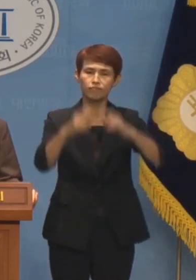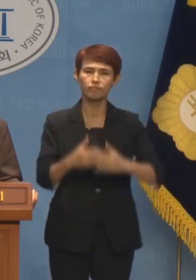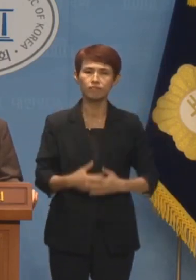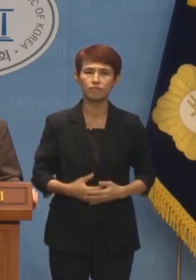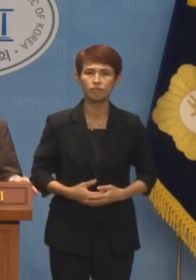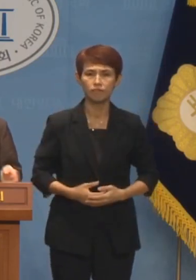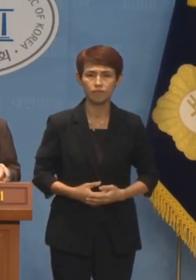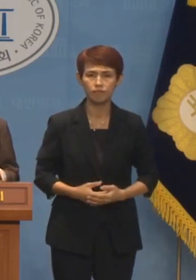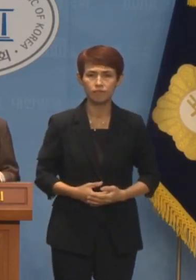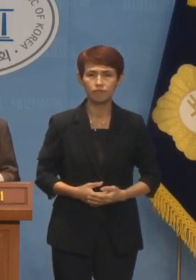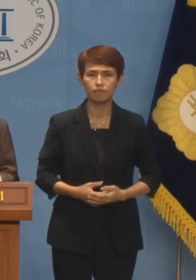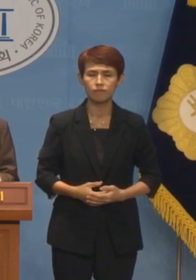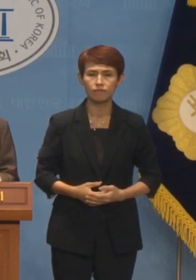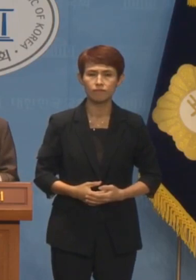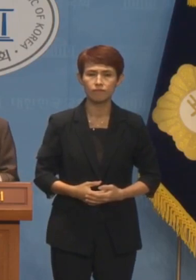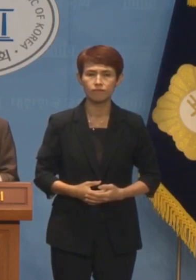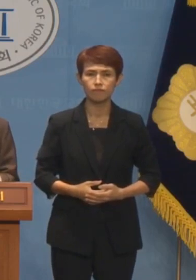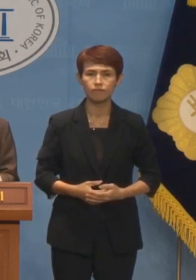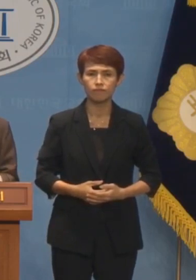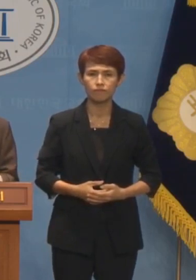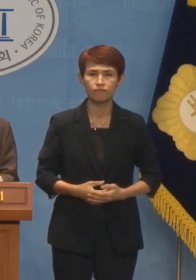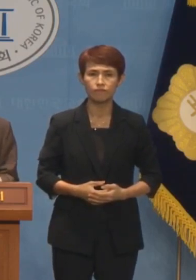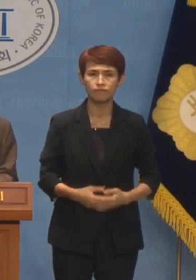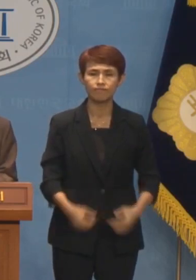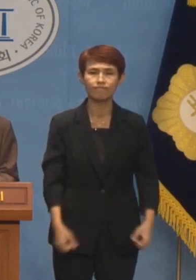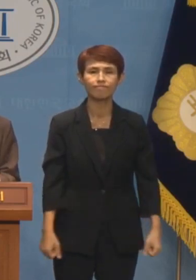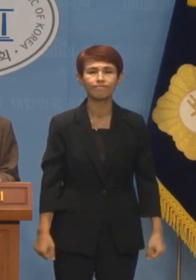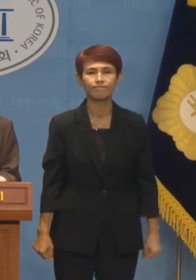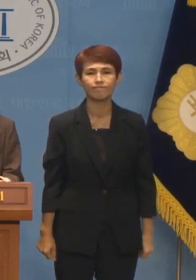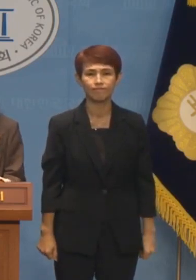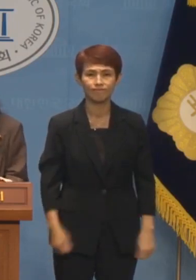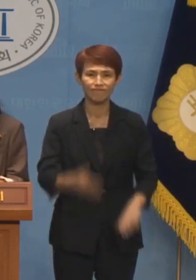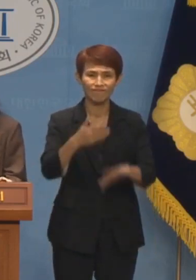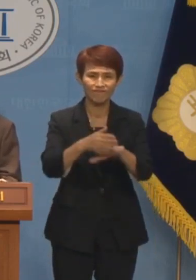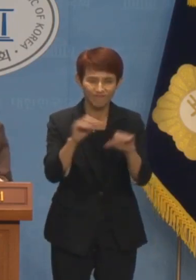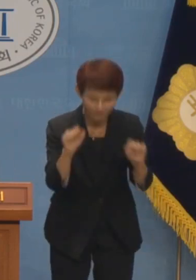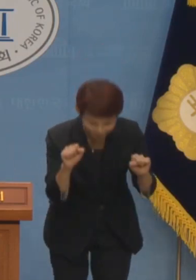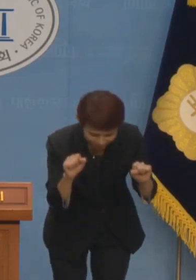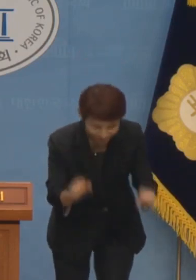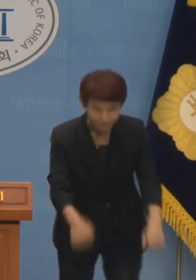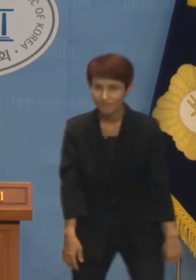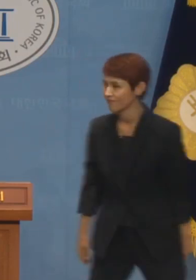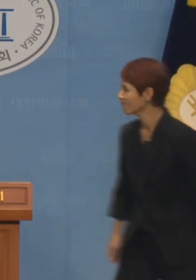경고합니다. 감사합니다.